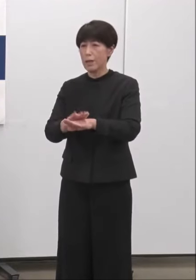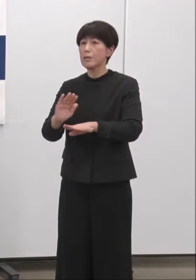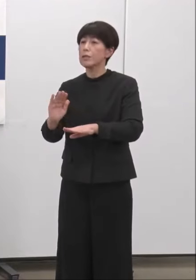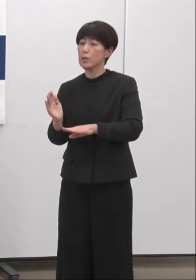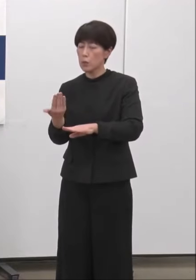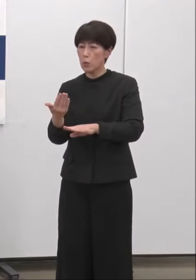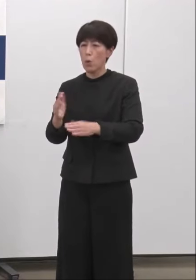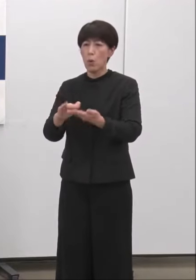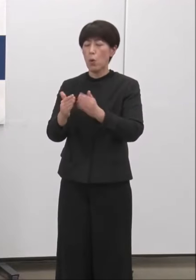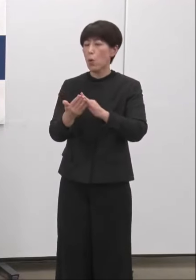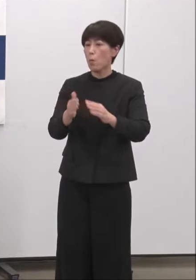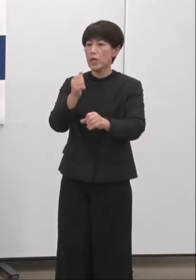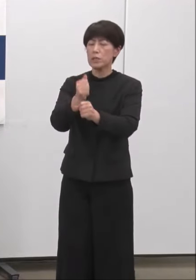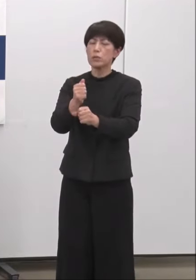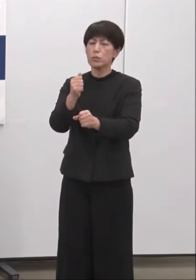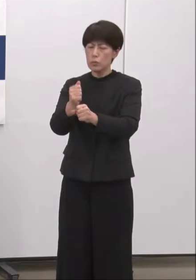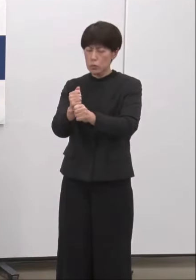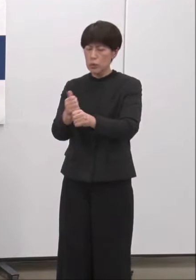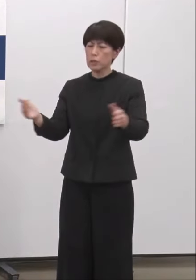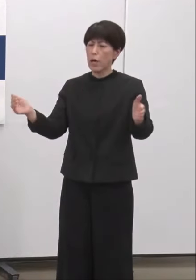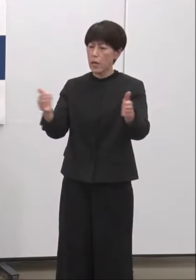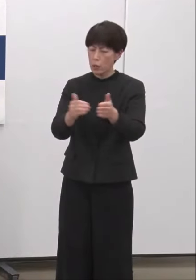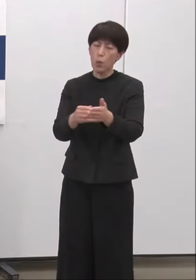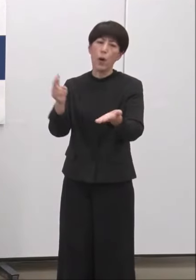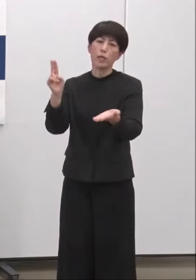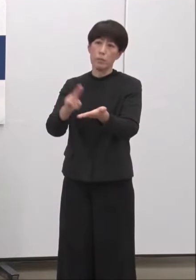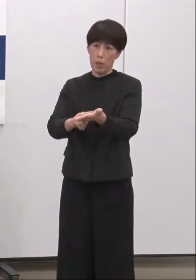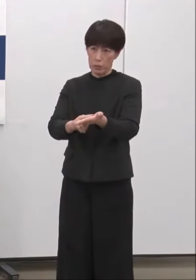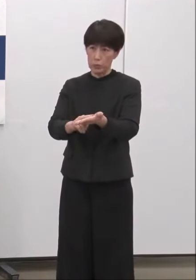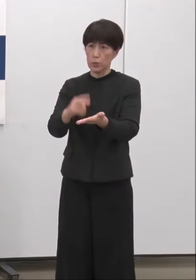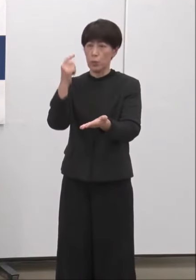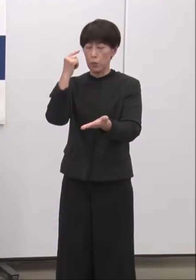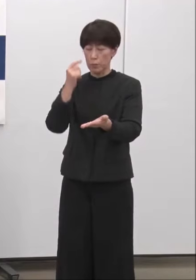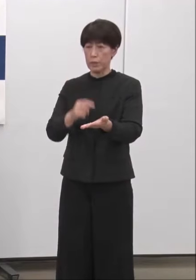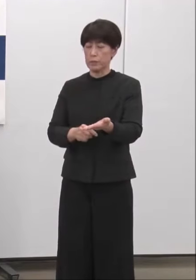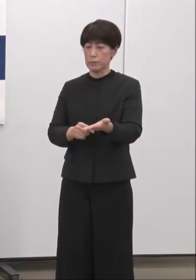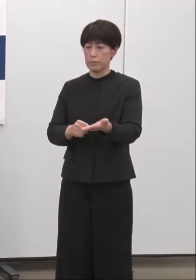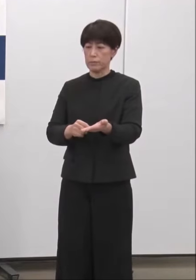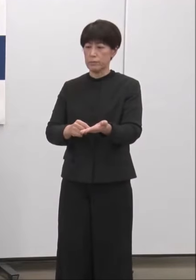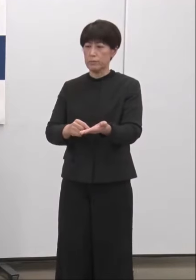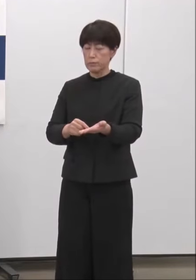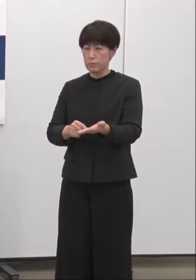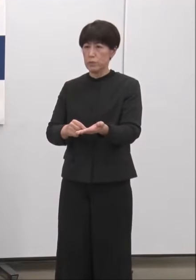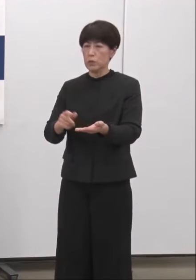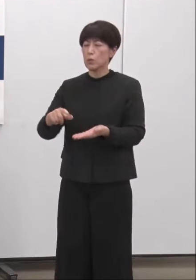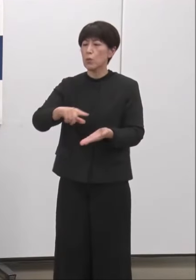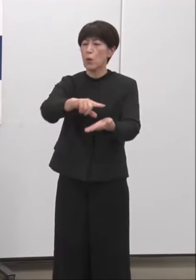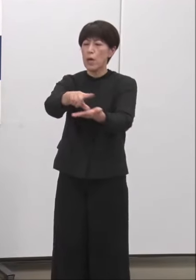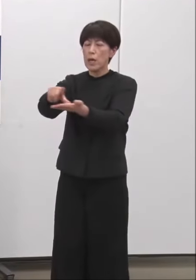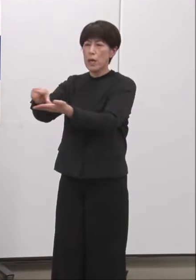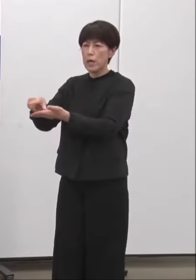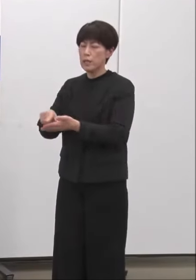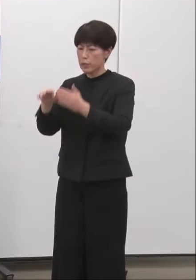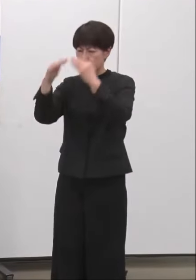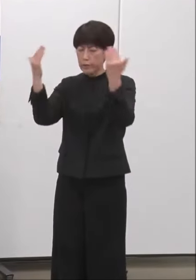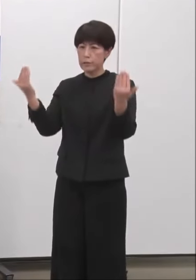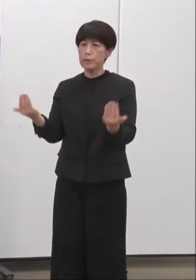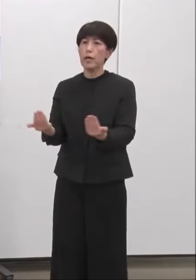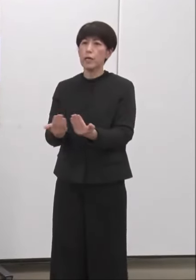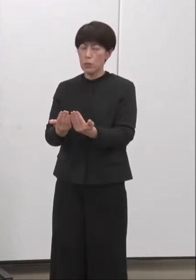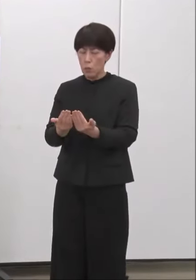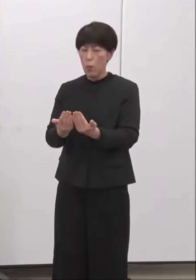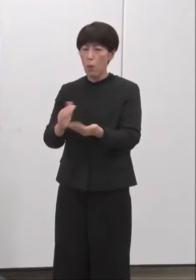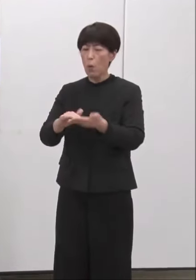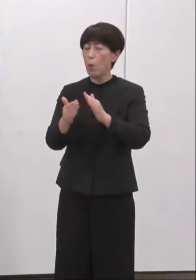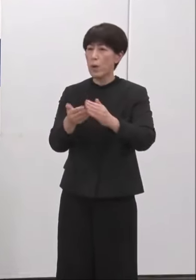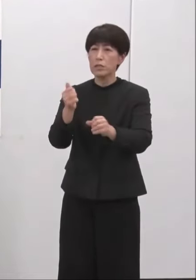りのところで決定していくかと思いますけれども、 エリア全部を街づくりでもちろんかけていきますし、もちろん再利用してい